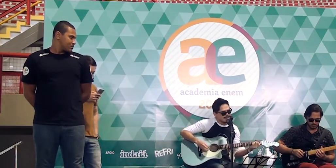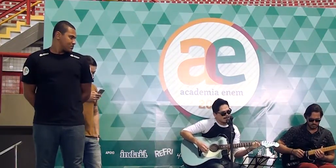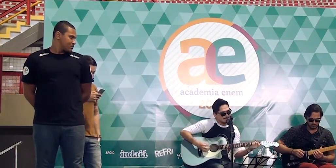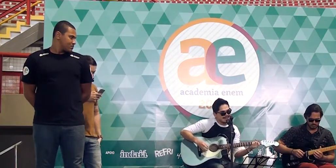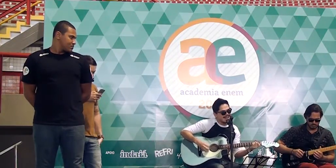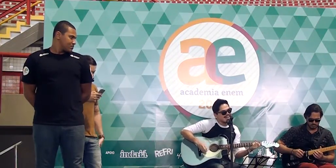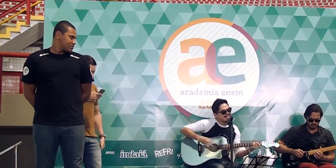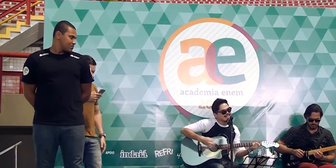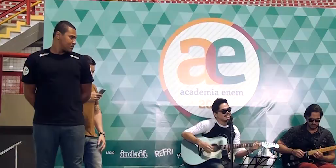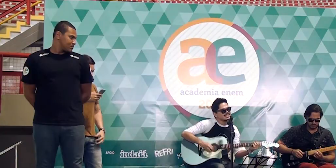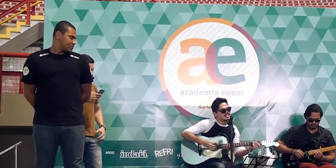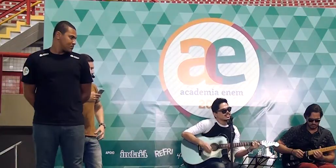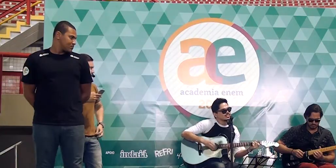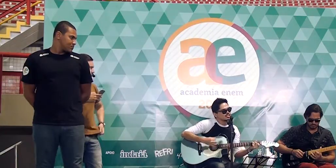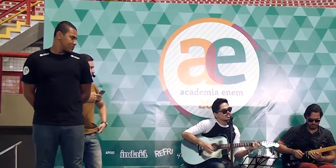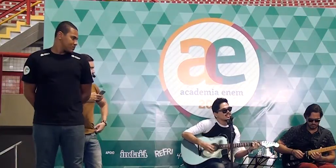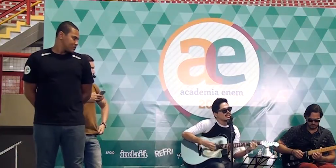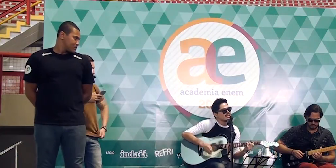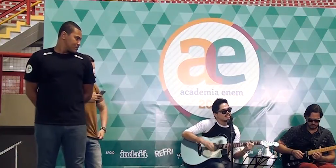puxando os papéis,